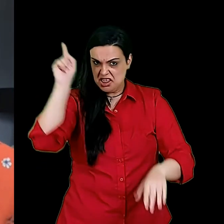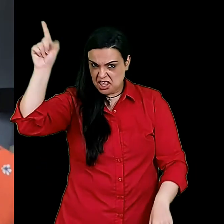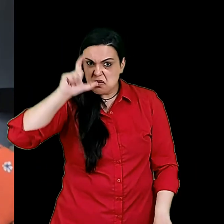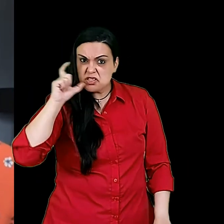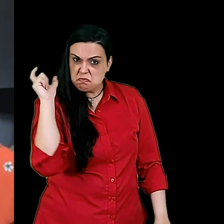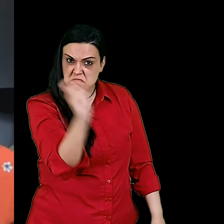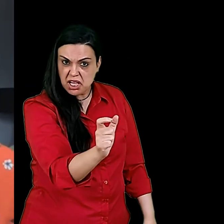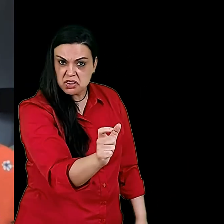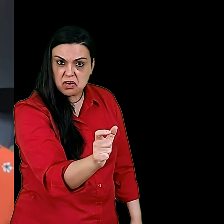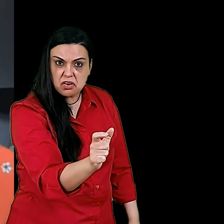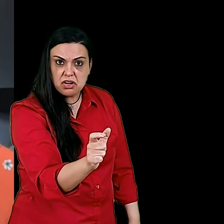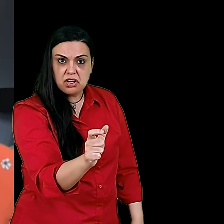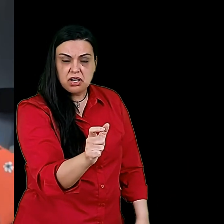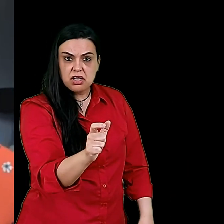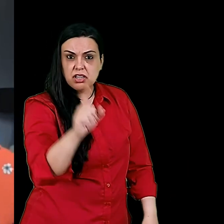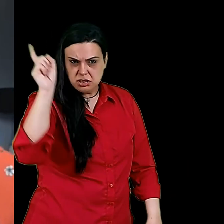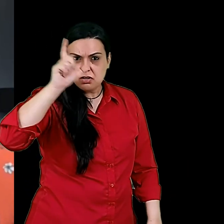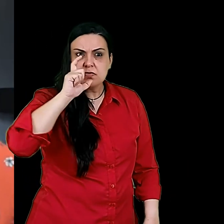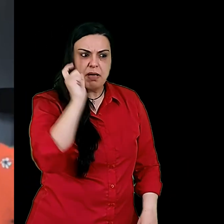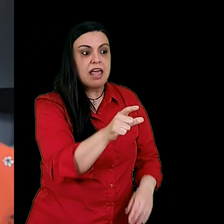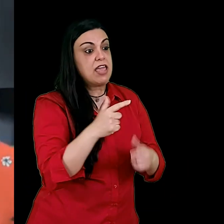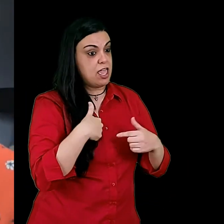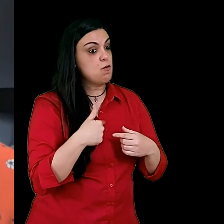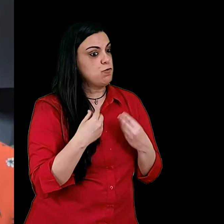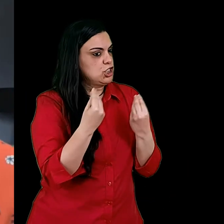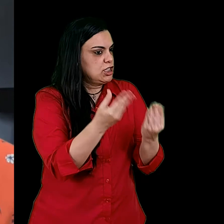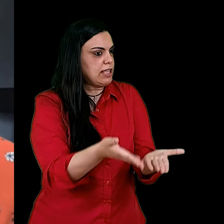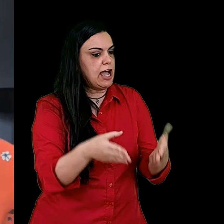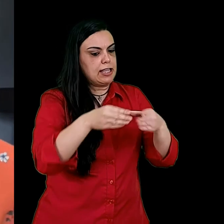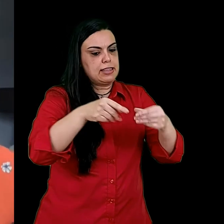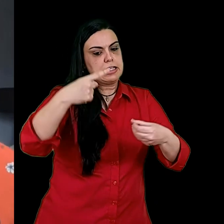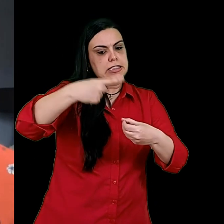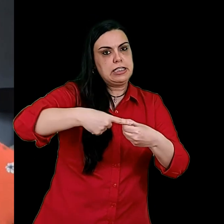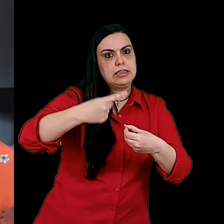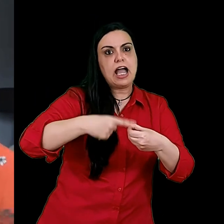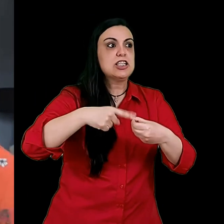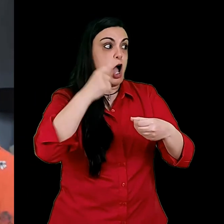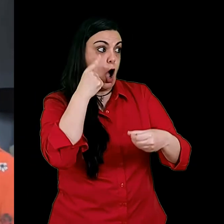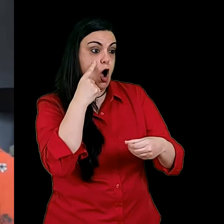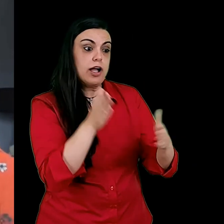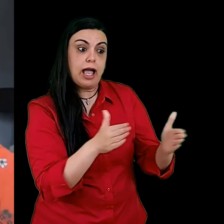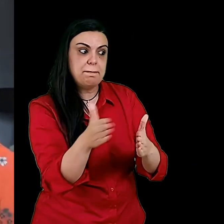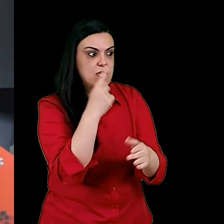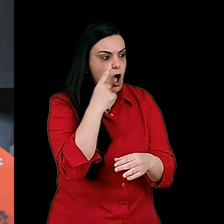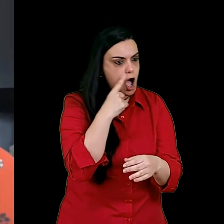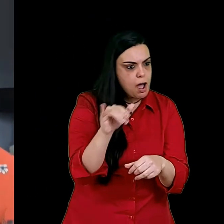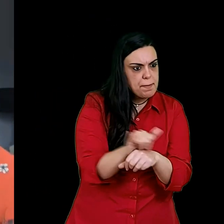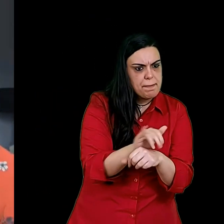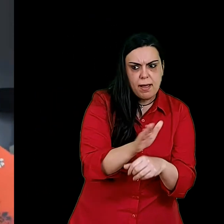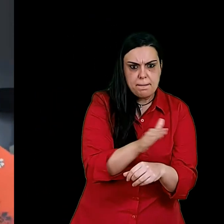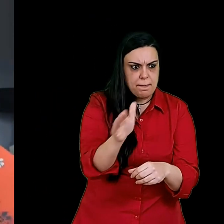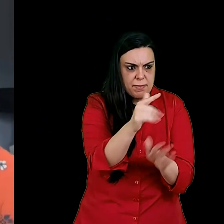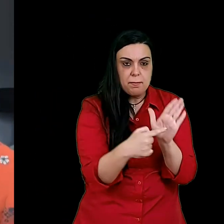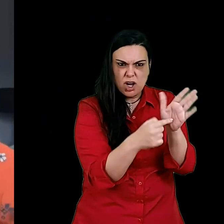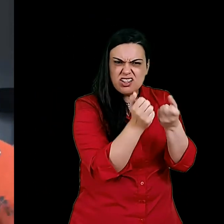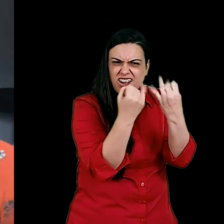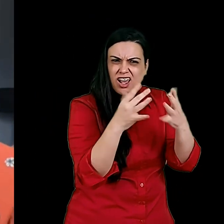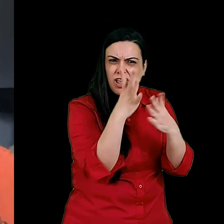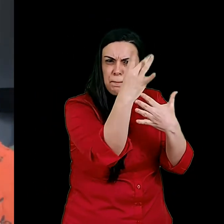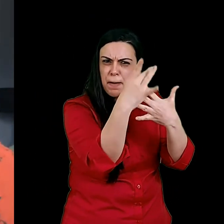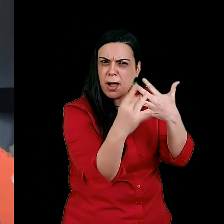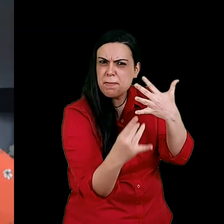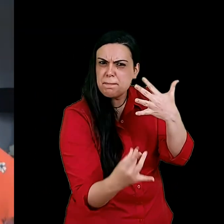mostrar. Deus não disse imediatamente ali na hora para a terra, para qual terra Abraão seguiria. Nem falou dentro do mapa